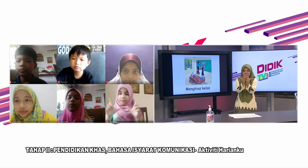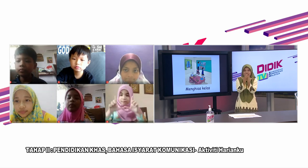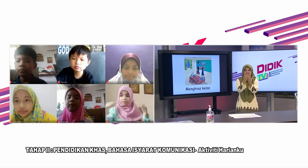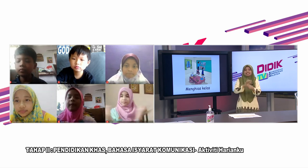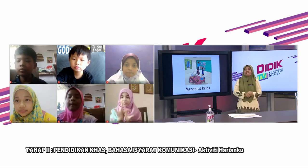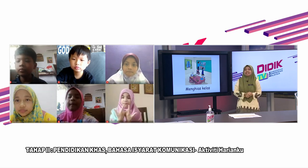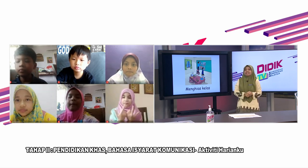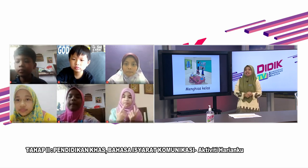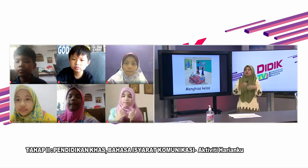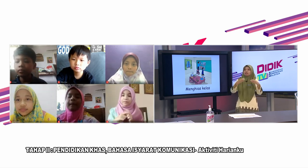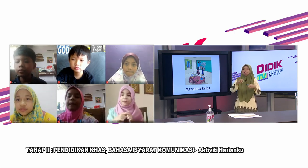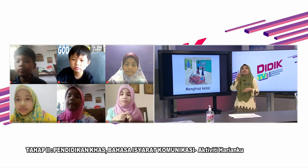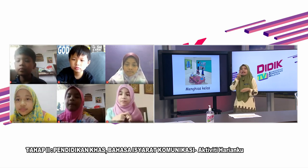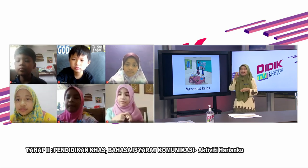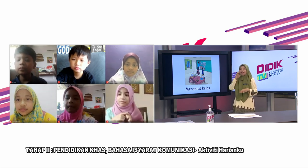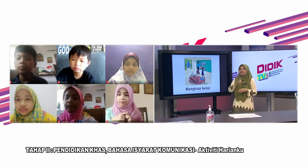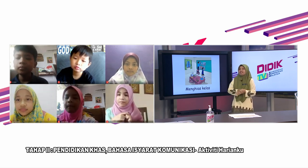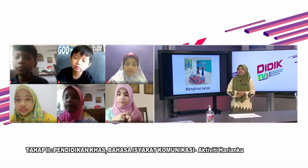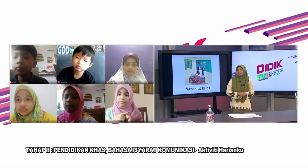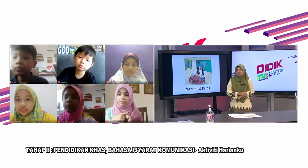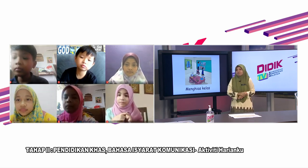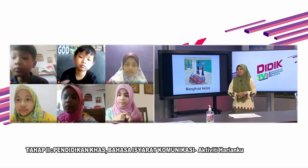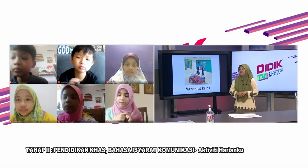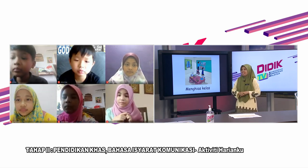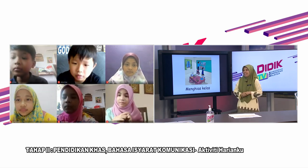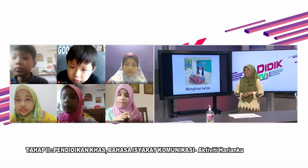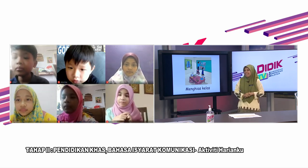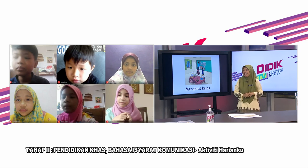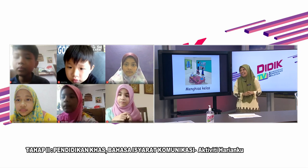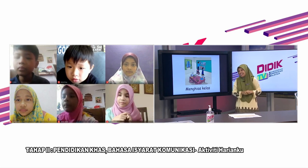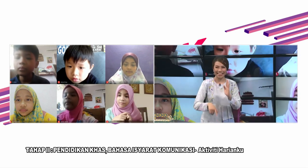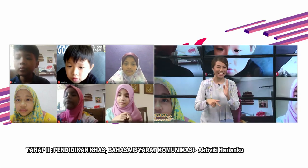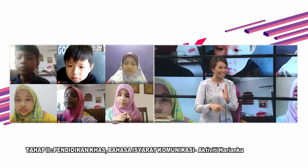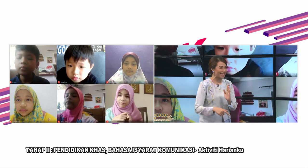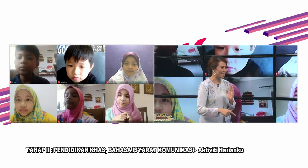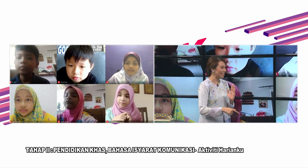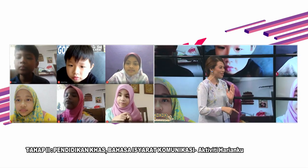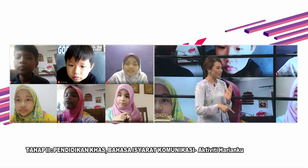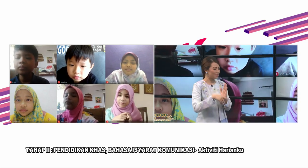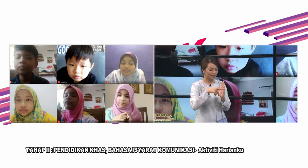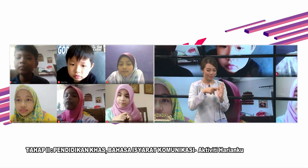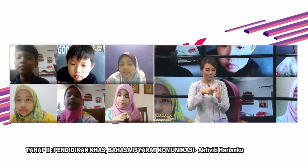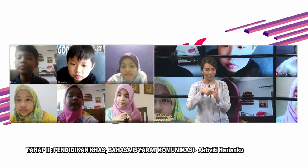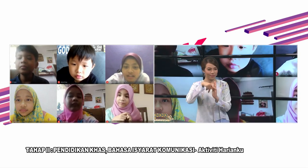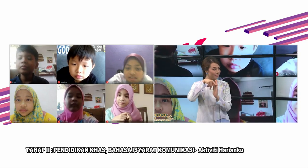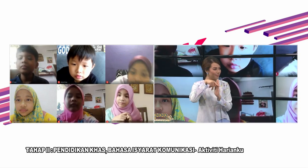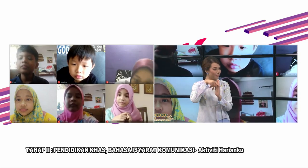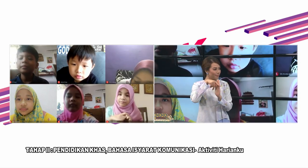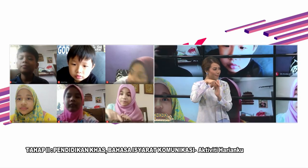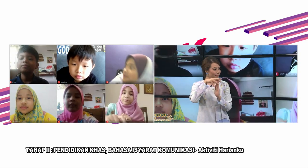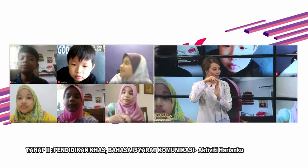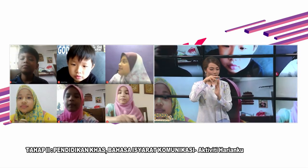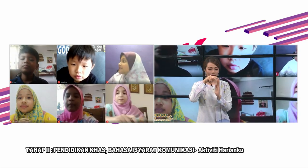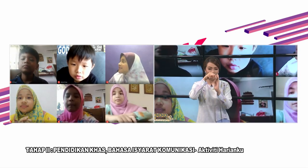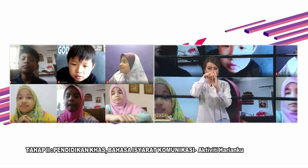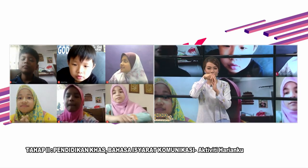bulatan. Kelas. Cuba, Kak Ellie. Okey, alamak. Okey, macam mana tadi? Okey, huruf